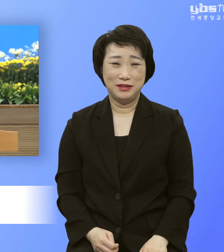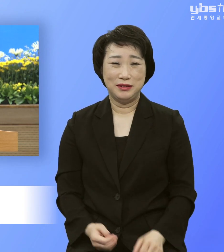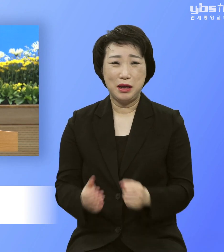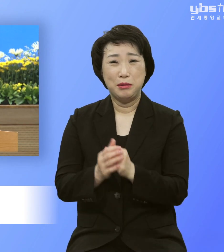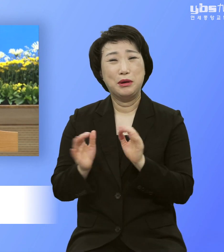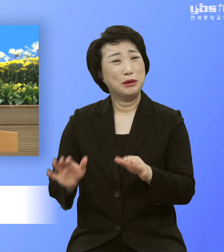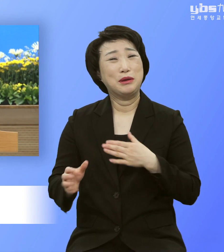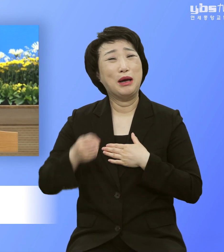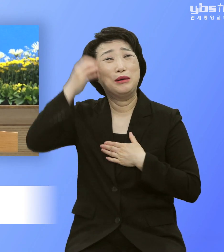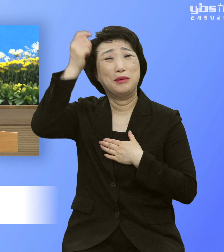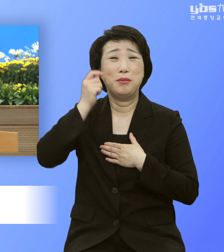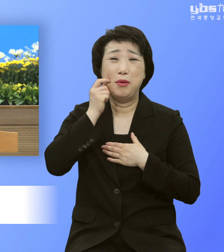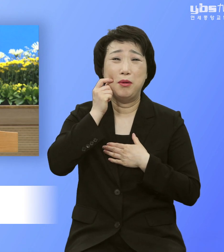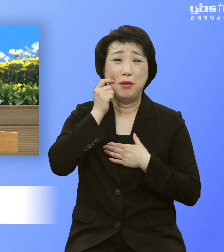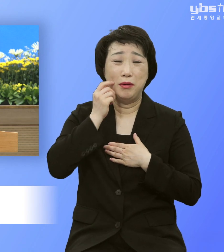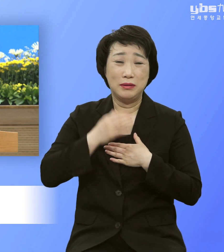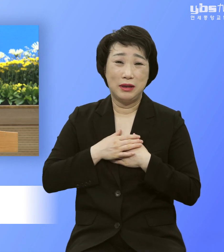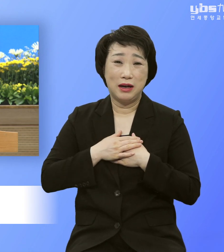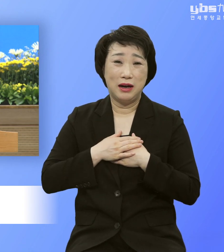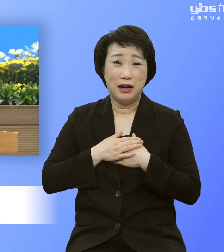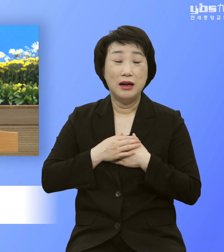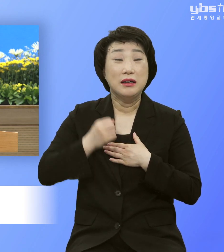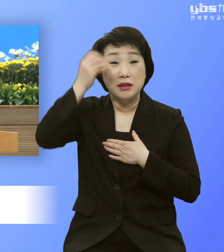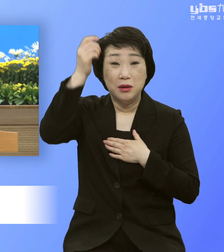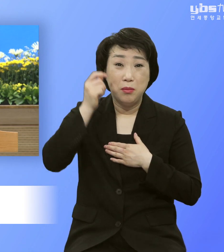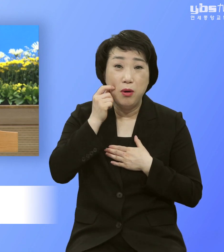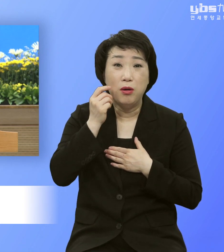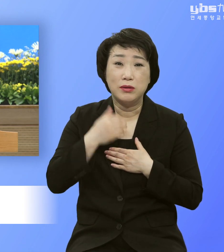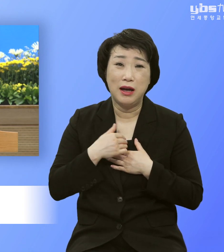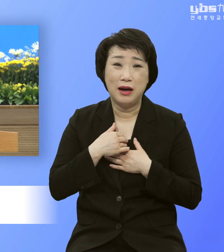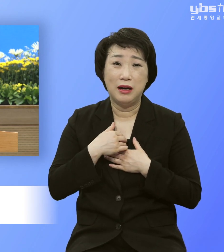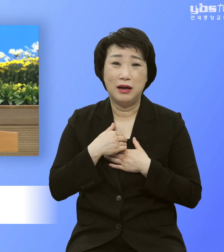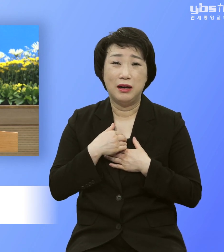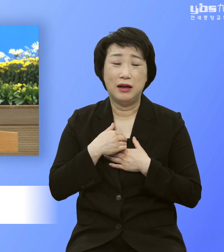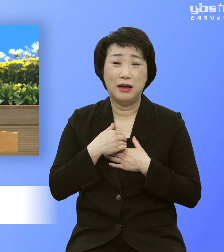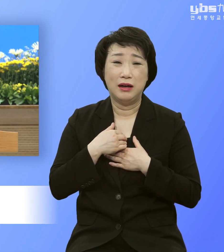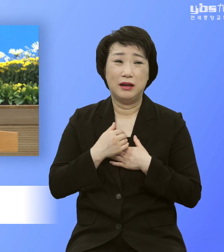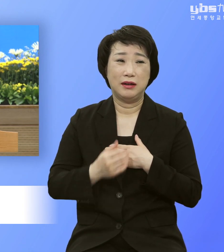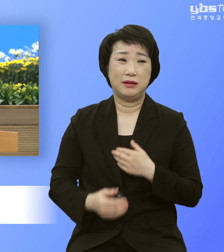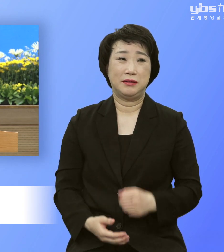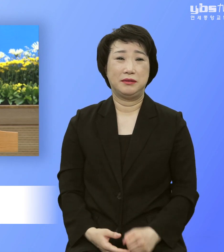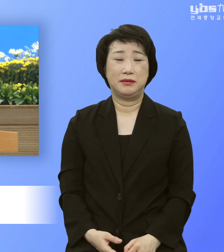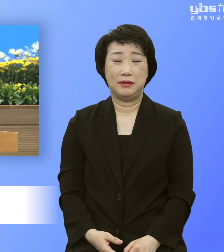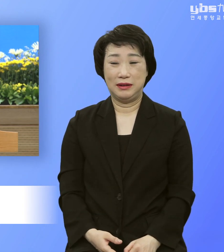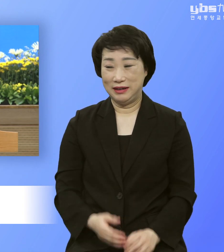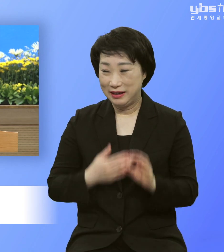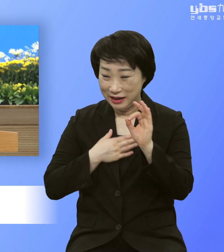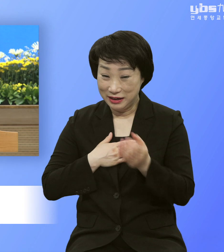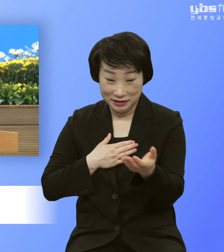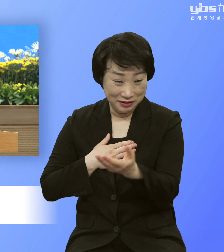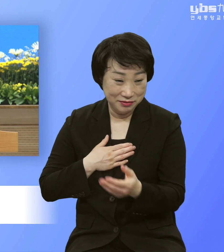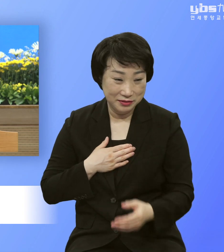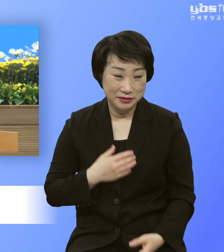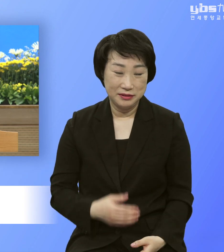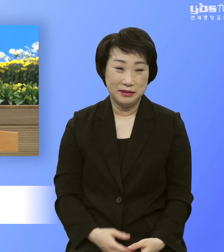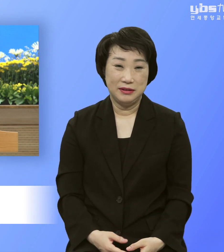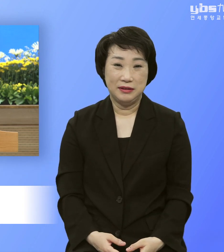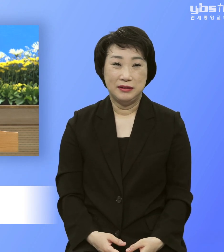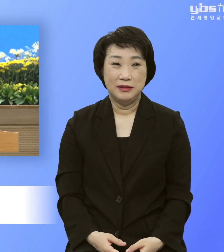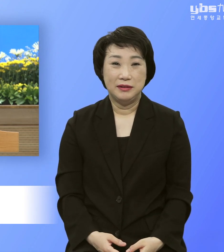그러니 어떻게 잊어버리겠느냐 이 말이요. 잊을 수 없다 이 말입니다. 무슨 말인지 이해가 됩니까?